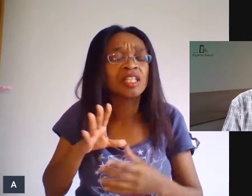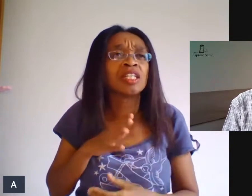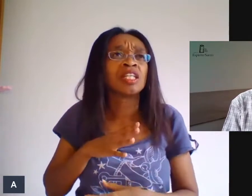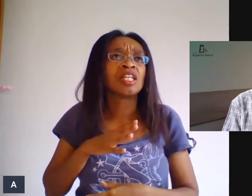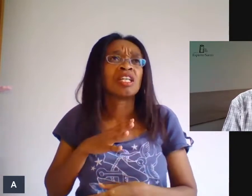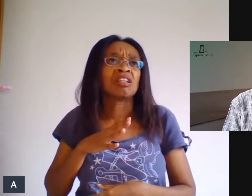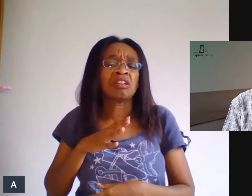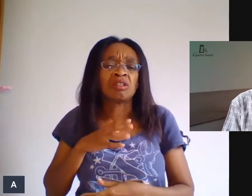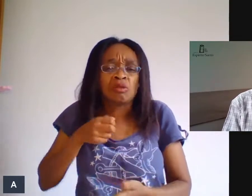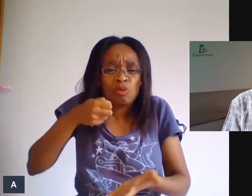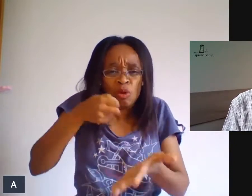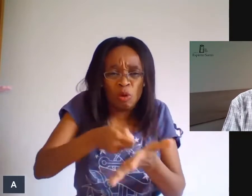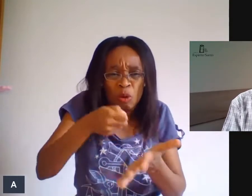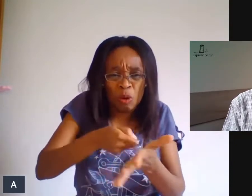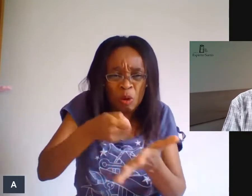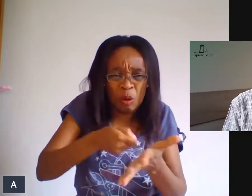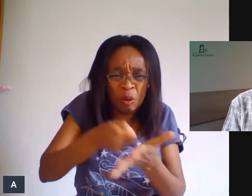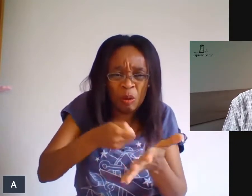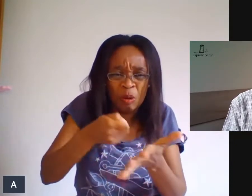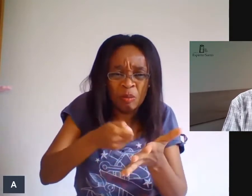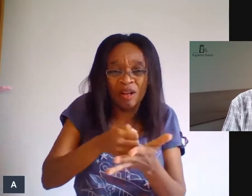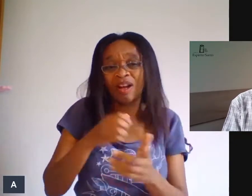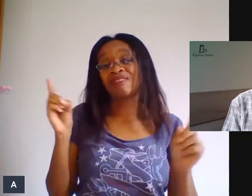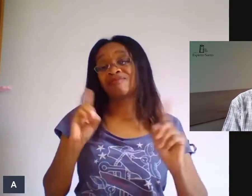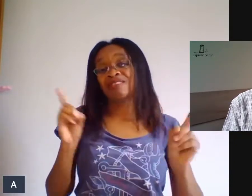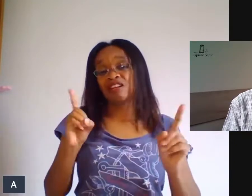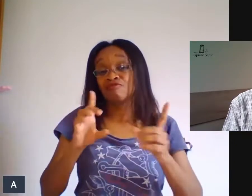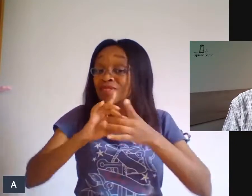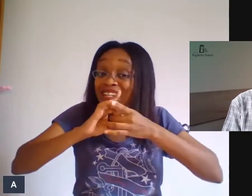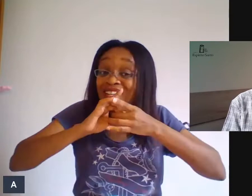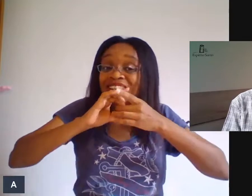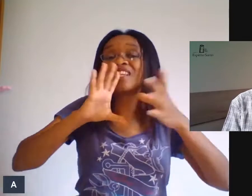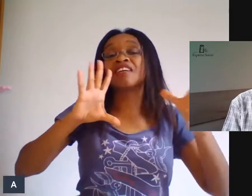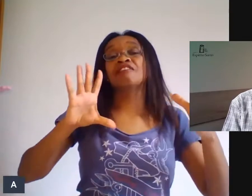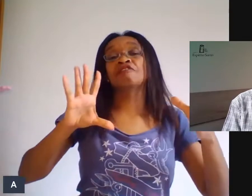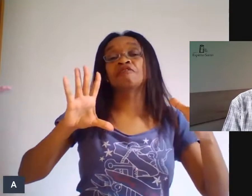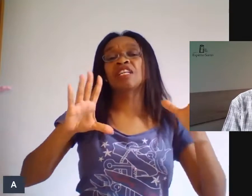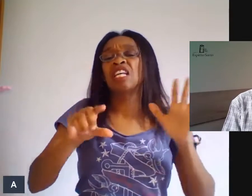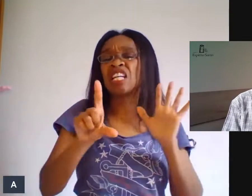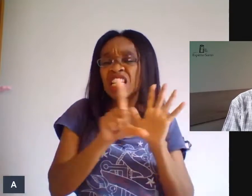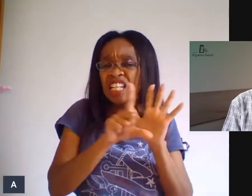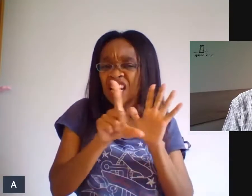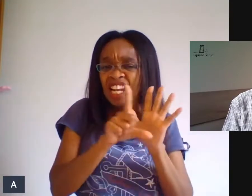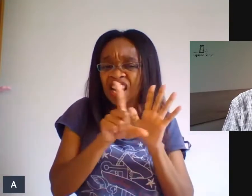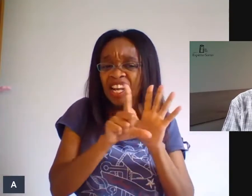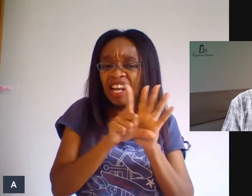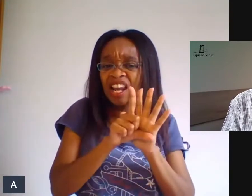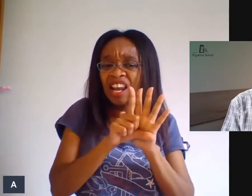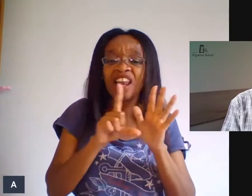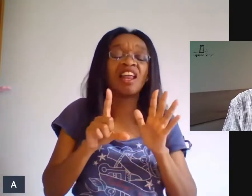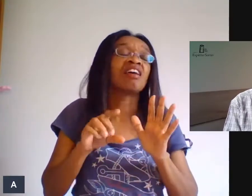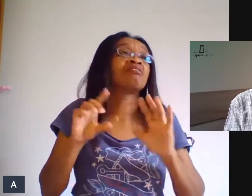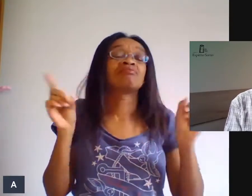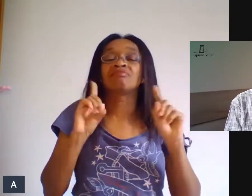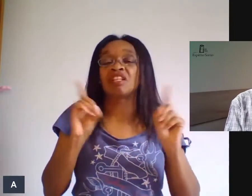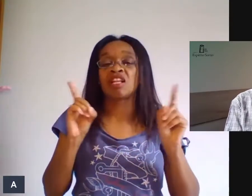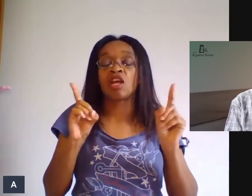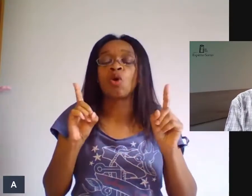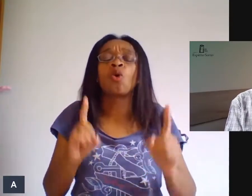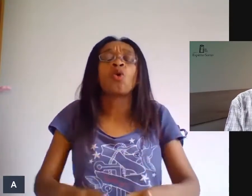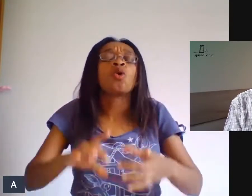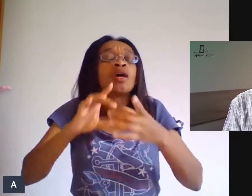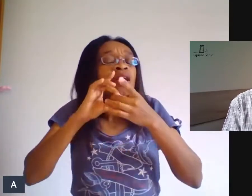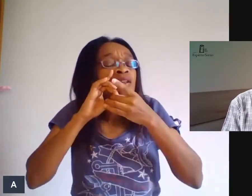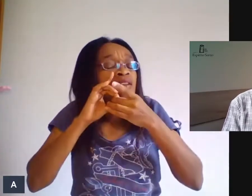sofrer constrangimento, não ser impedido por uma lei natural ou eclesial, né?